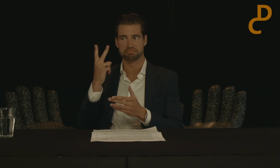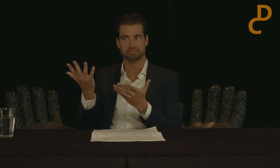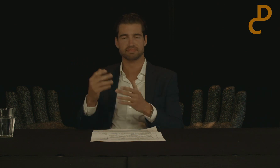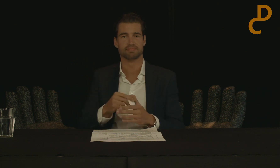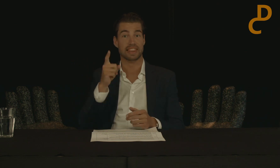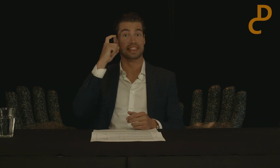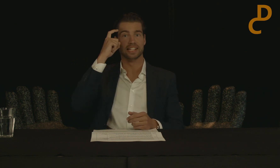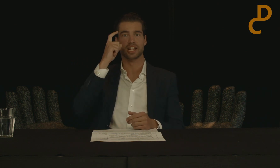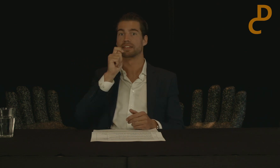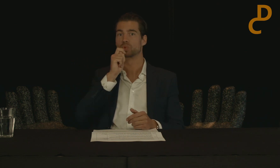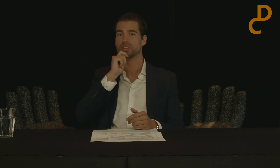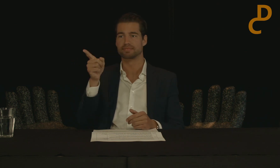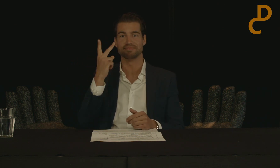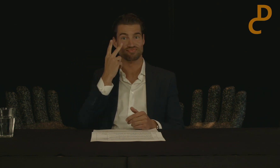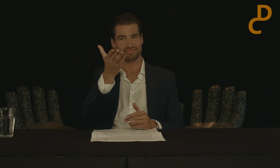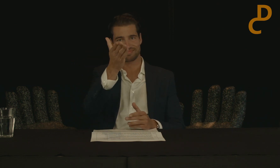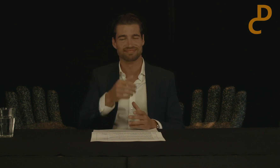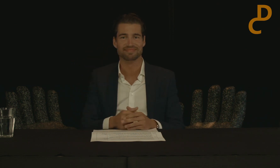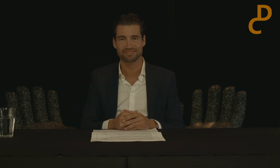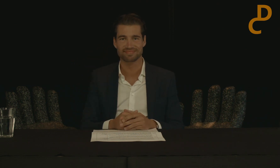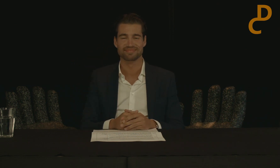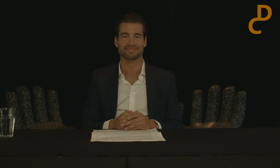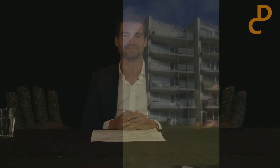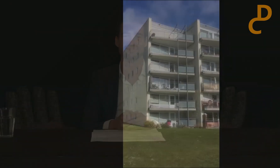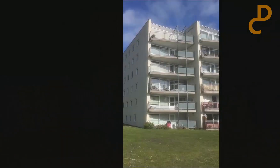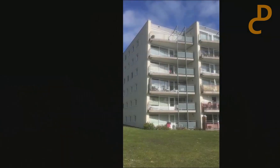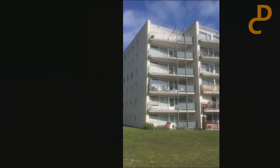Maar hoe is die situatie nu? Dennis heeft hem geïnterviewd. Kijk maar.